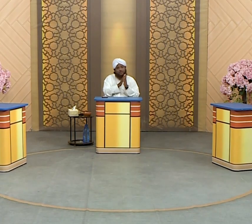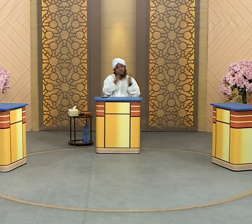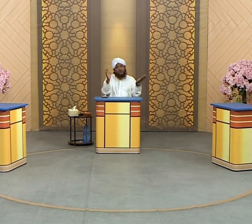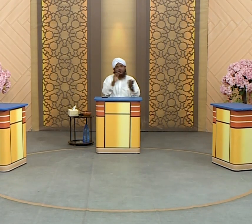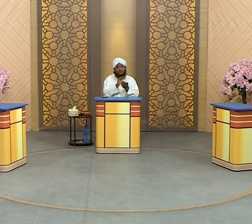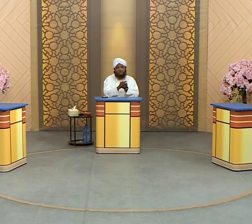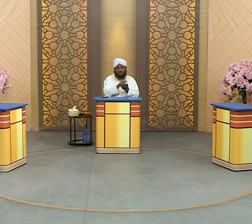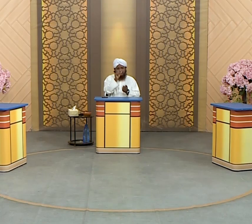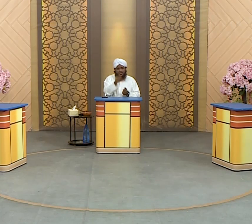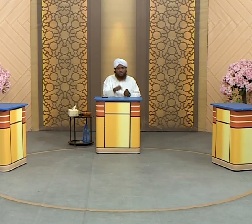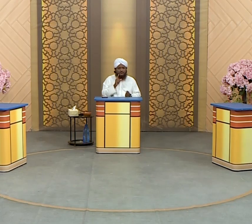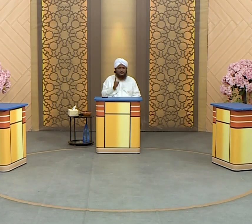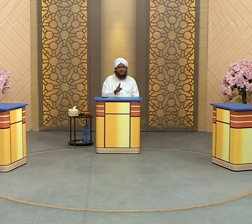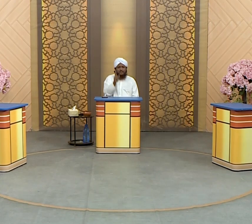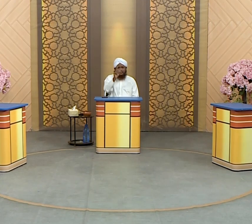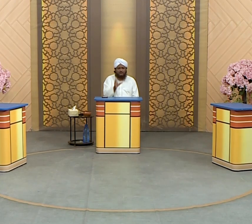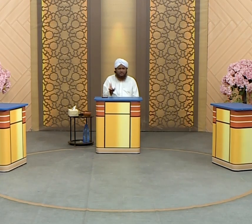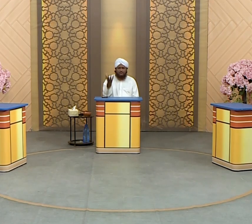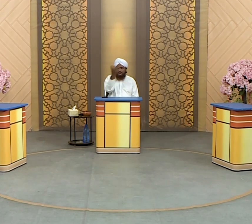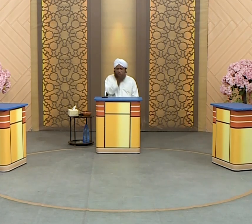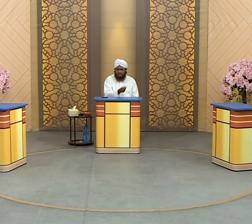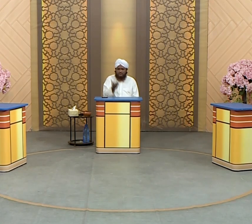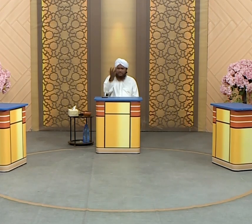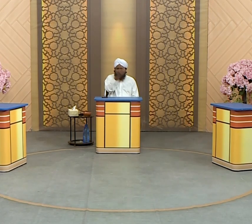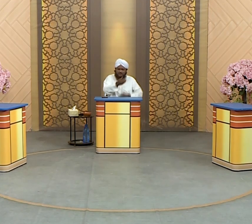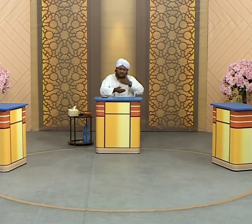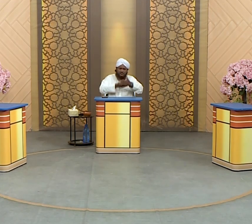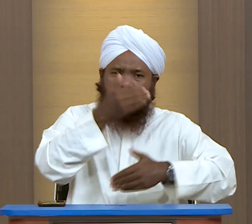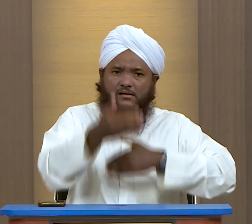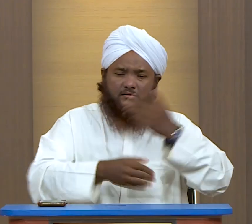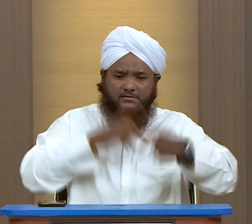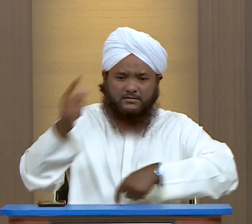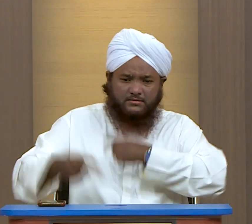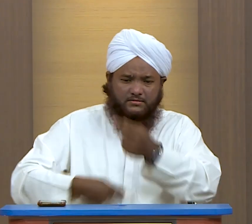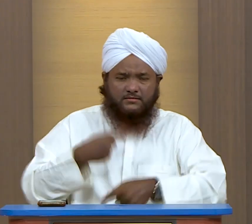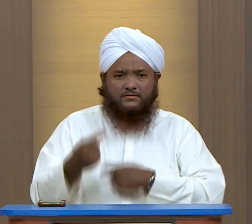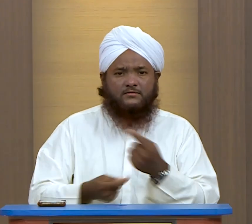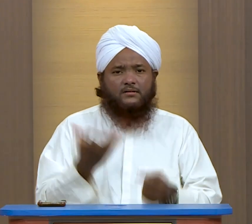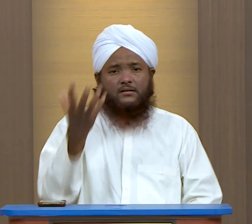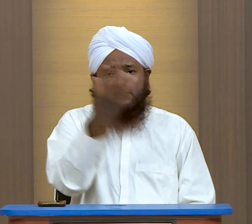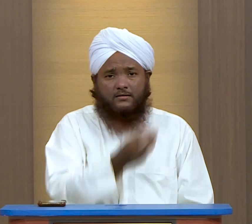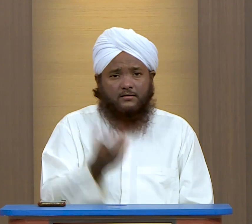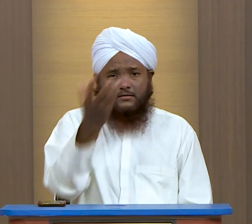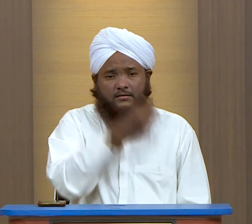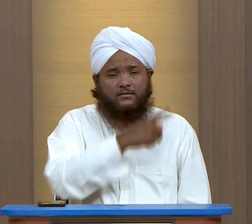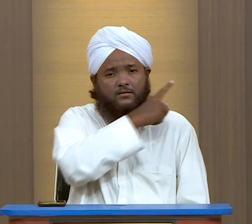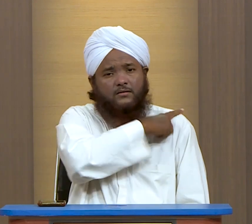ہے، زندگی کی شام ڈھلتی جا رہی ہے، ہائے نفس گرم روز و شب گناہوں کا ہی بس بازار